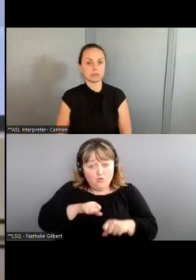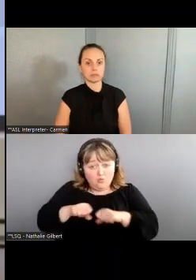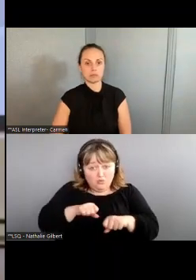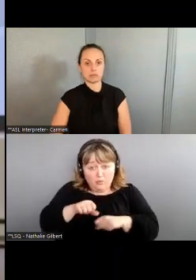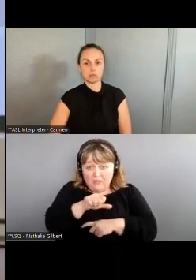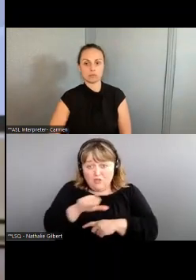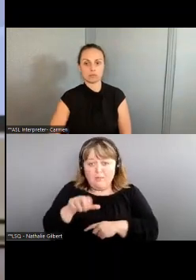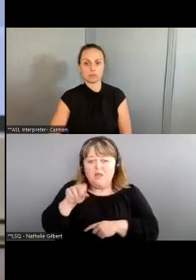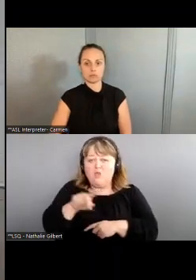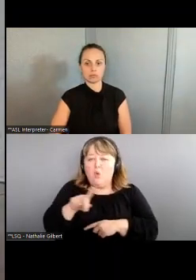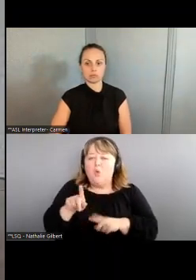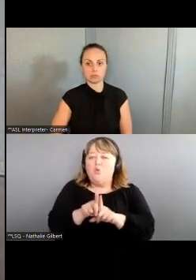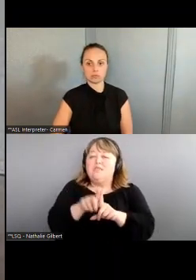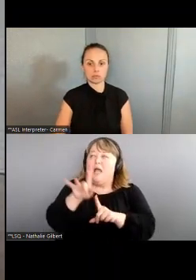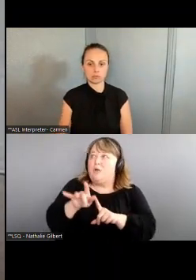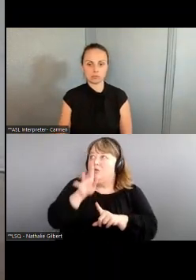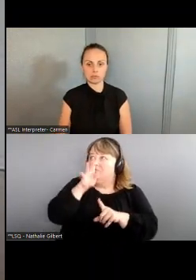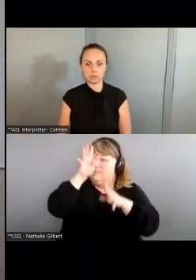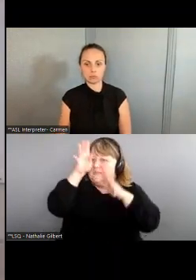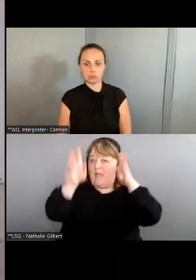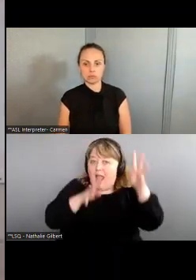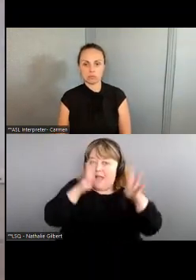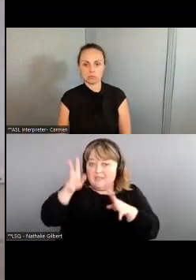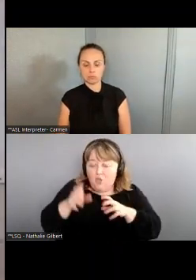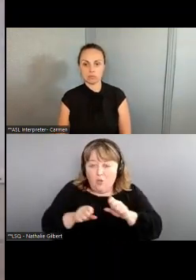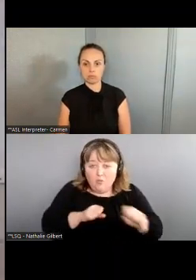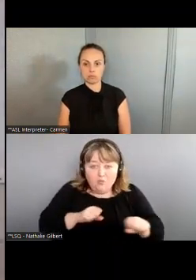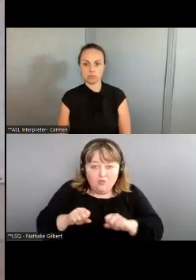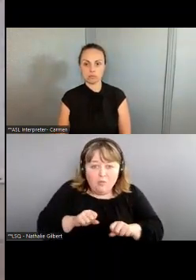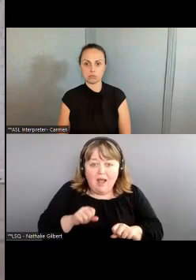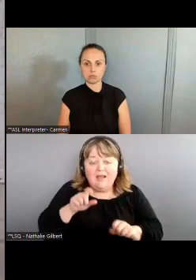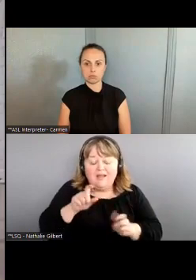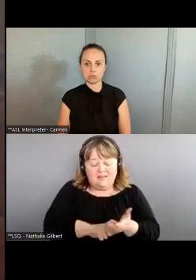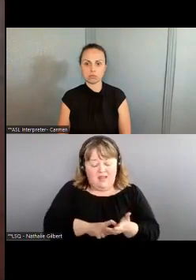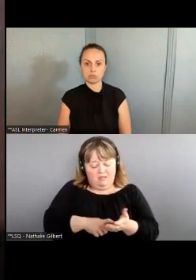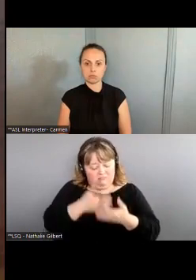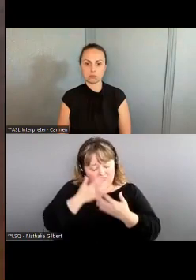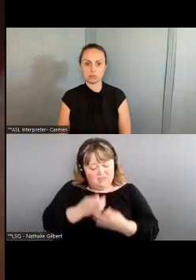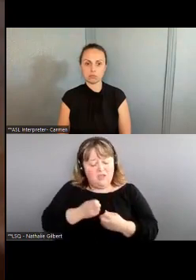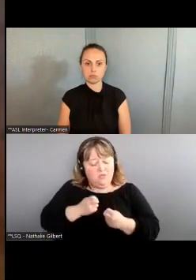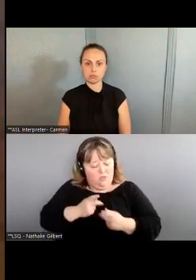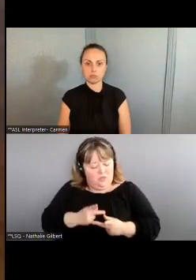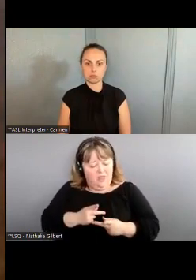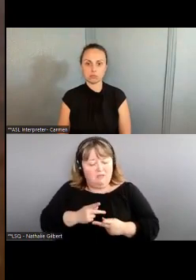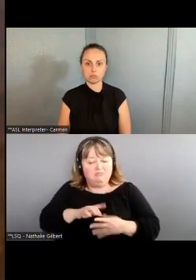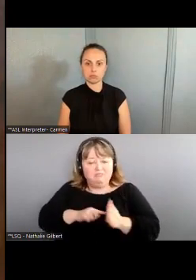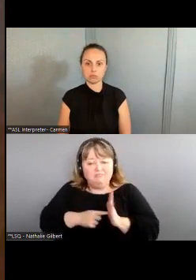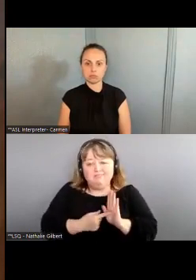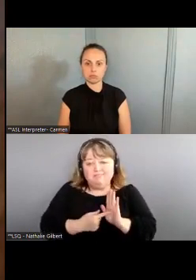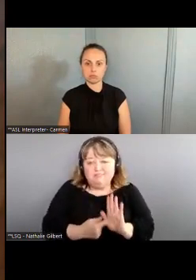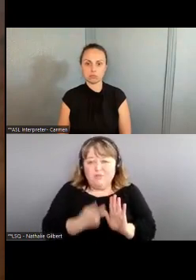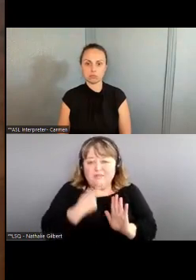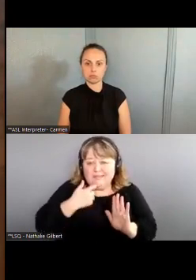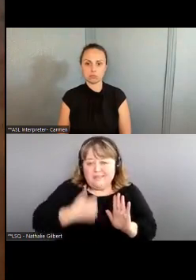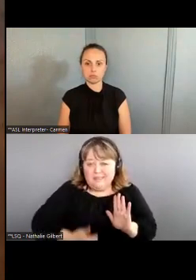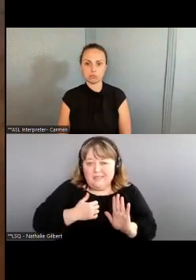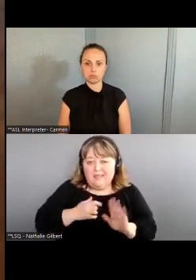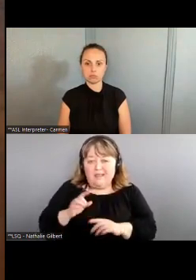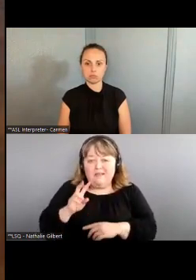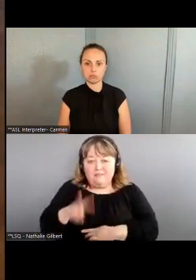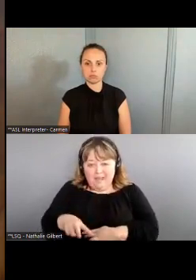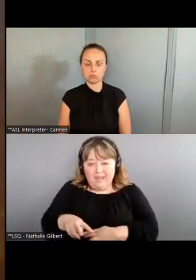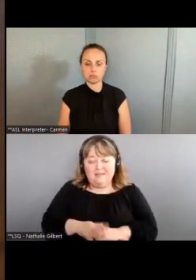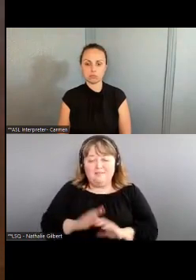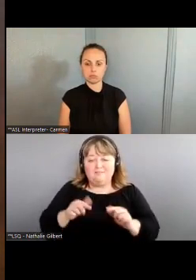de création du mouvement lorsque nous nous permettrons d'être vulnérables et authentiques. Dance gives us the ability to believe